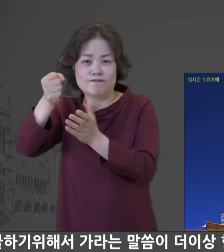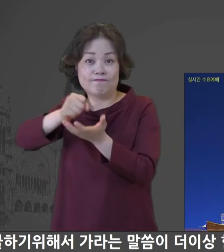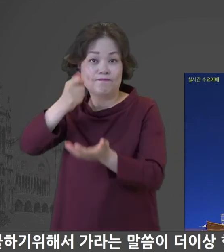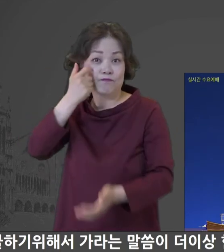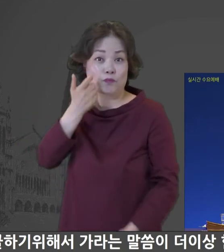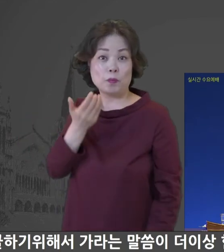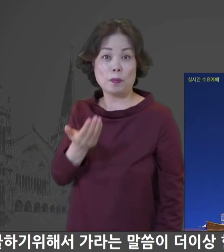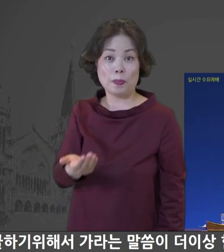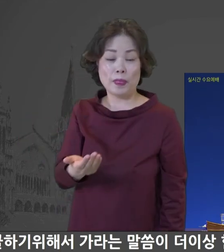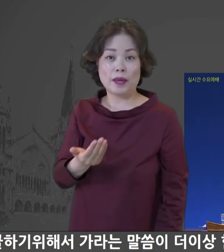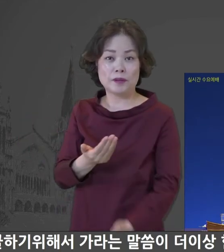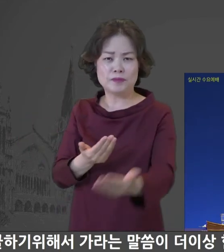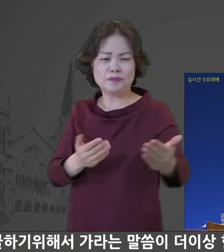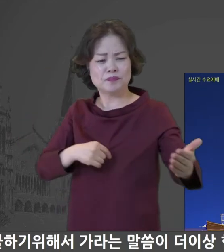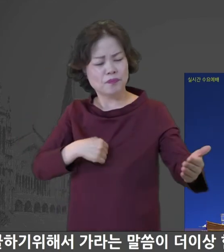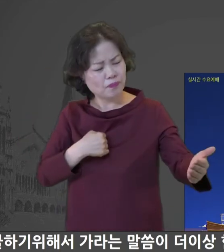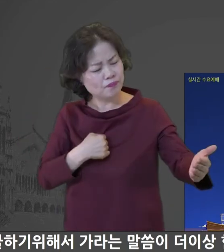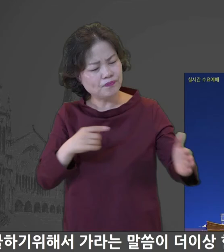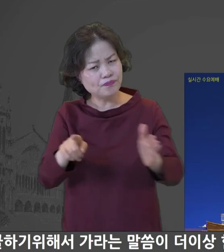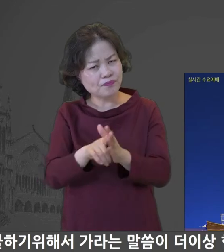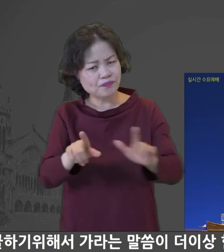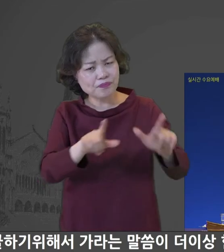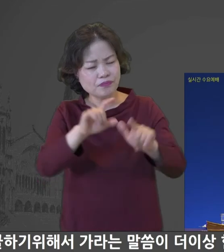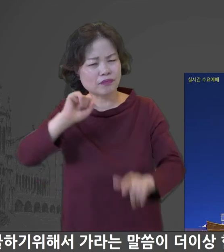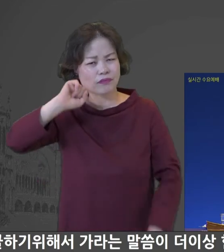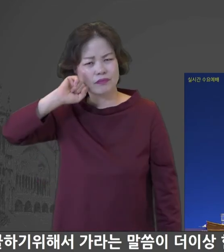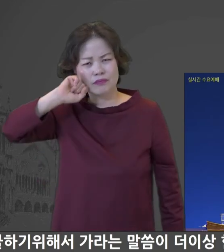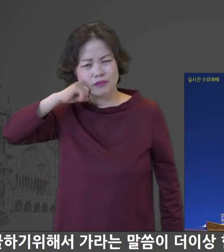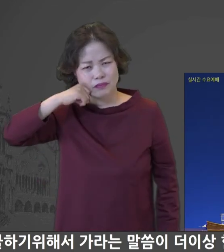않았습니까? 여러분, 우리가 혼자 신앙생활을 하면 힘듭니다.